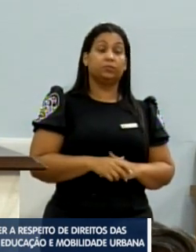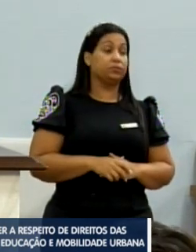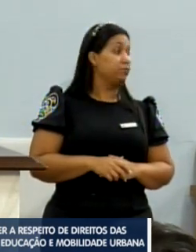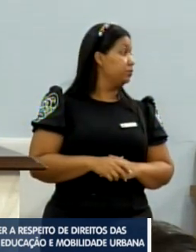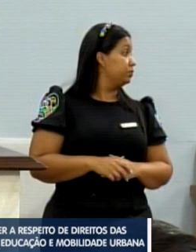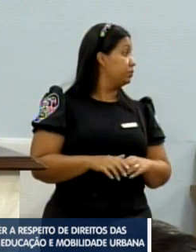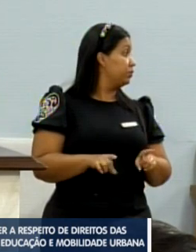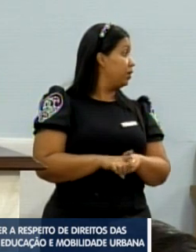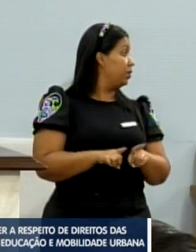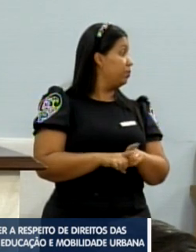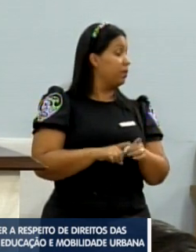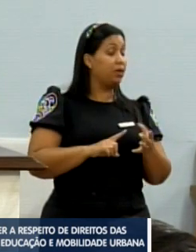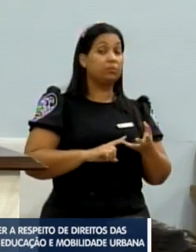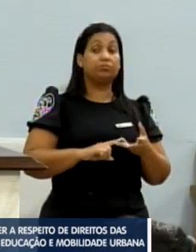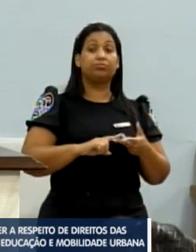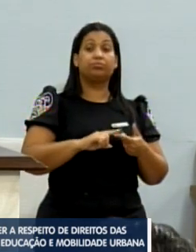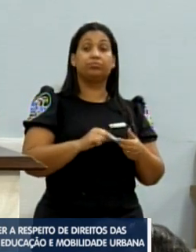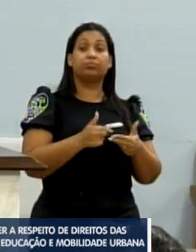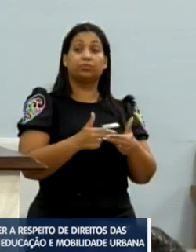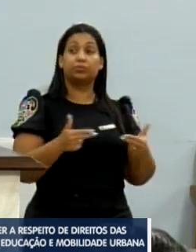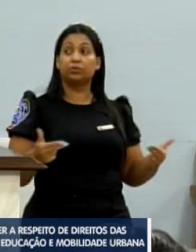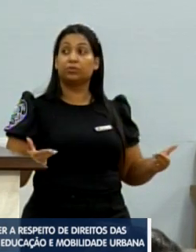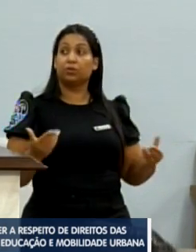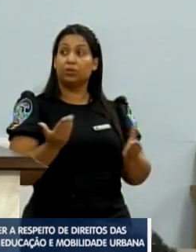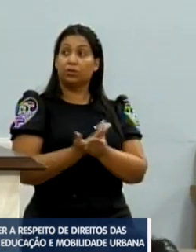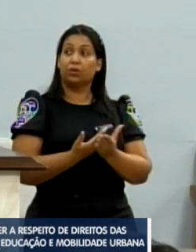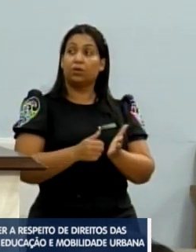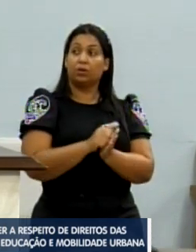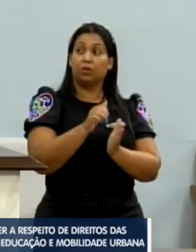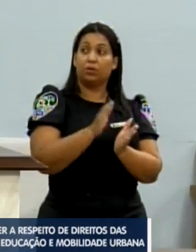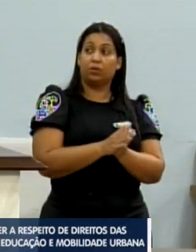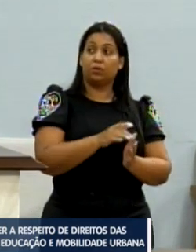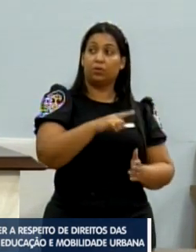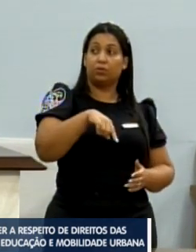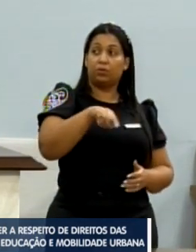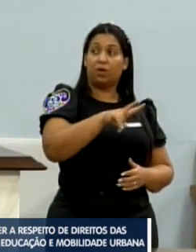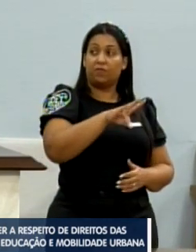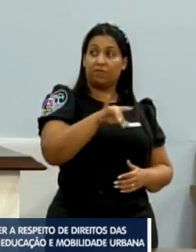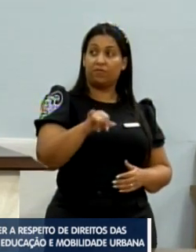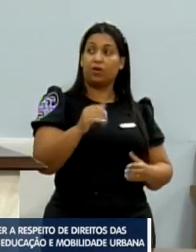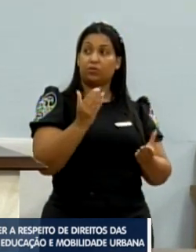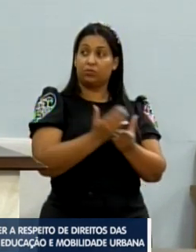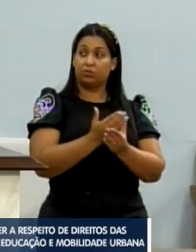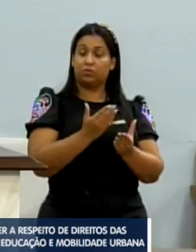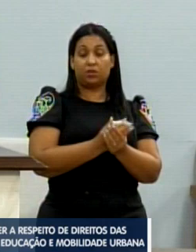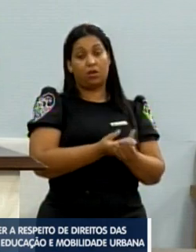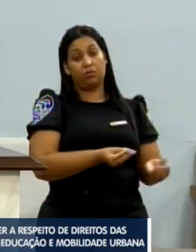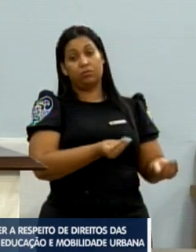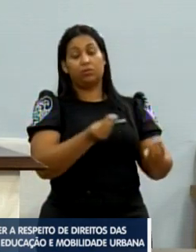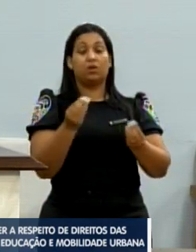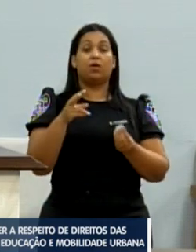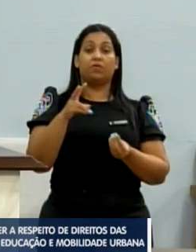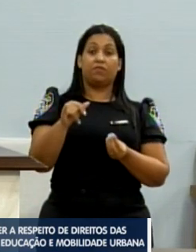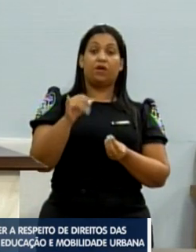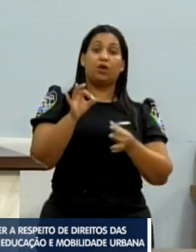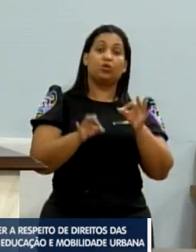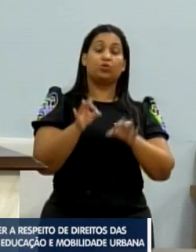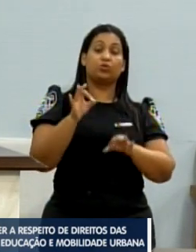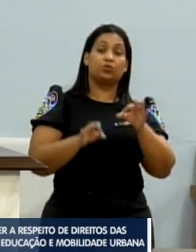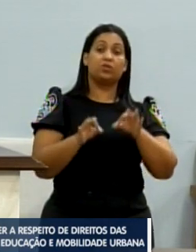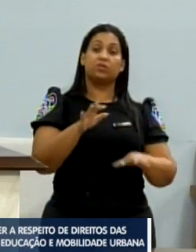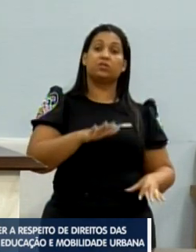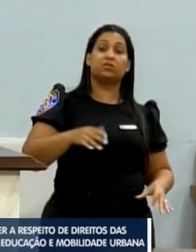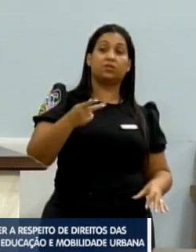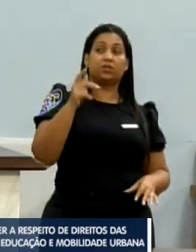saída? A saída é judicializar, vocês sabem bem disso. Vai judicializar, vai para o judiciário, vai para os juízes daqui da